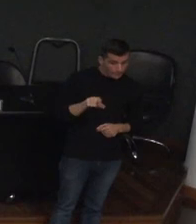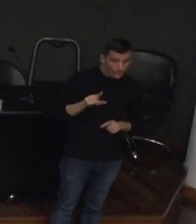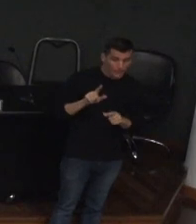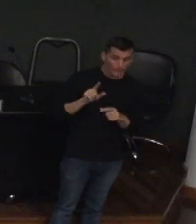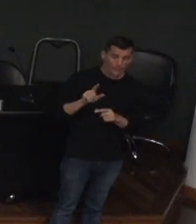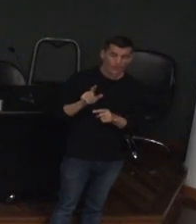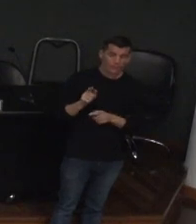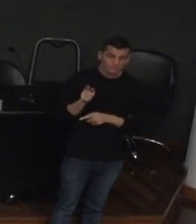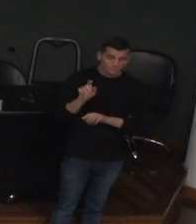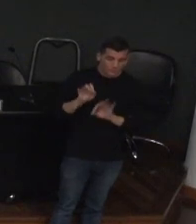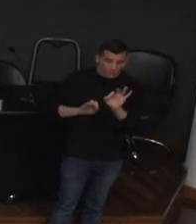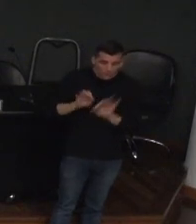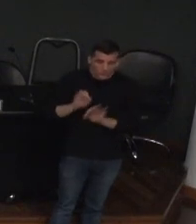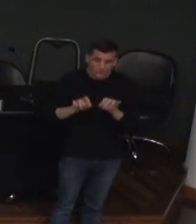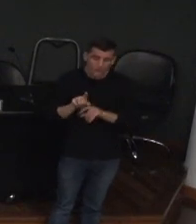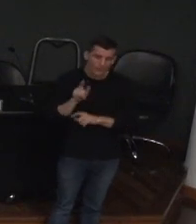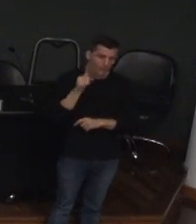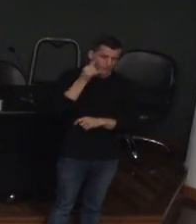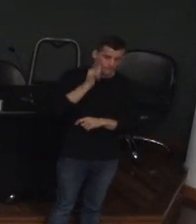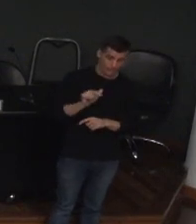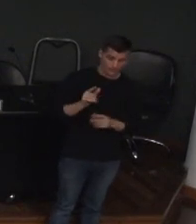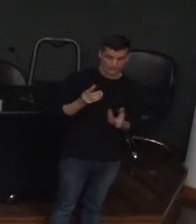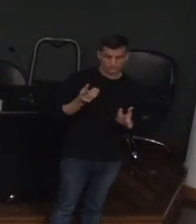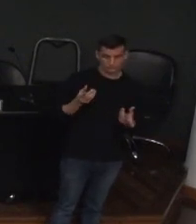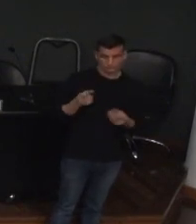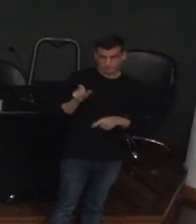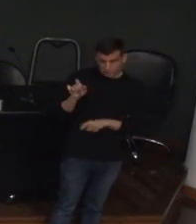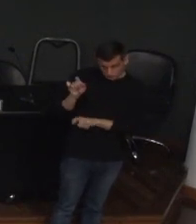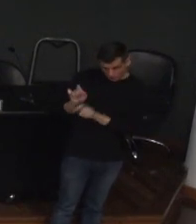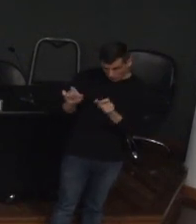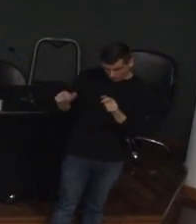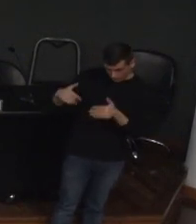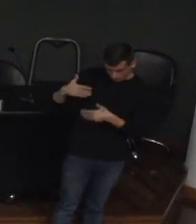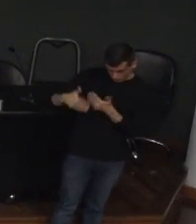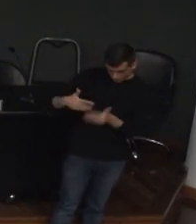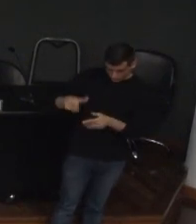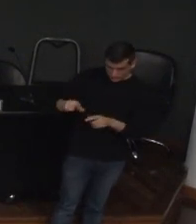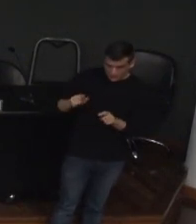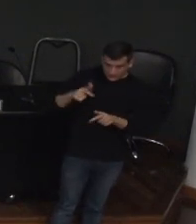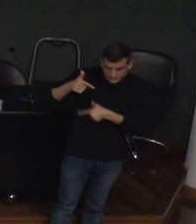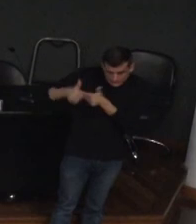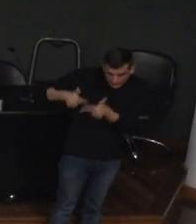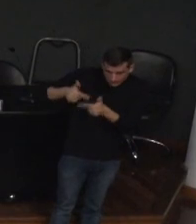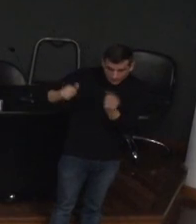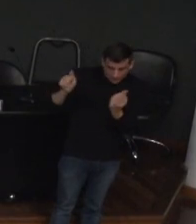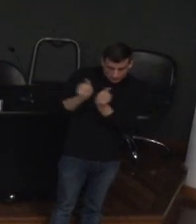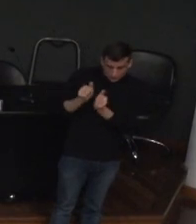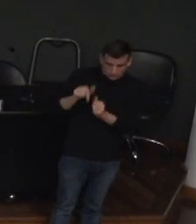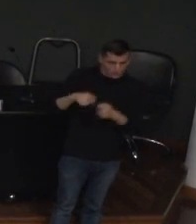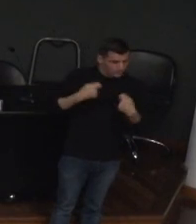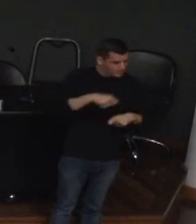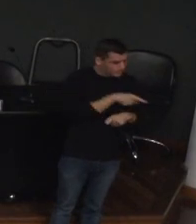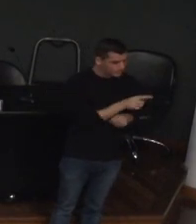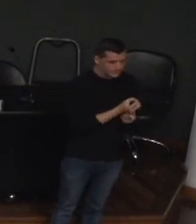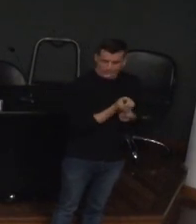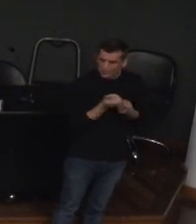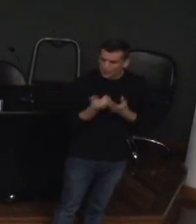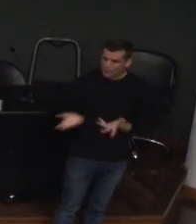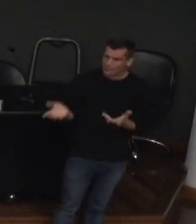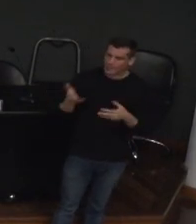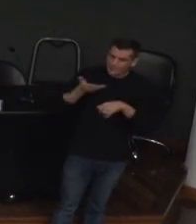uma capacitação daqueles que estão envolvidos no processo. É um treinamento, é uma conscientização,